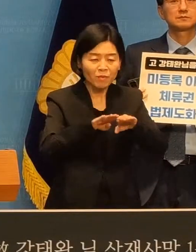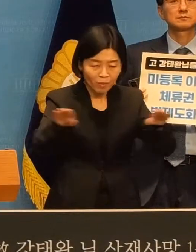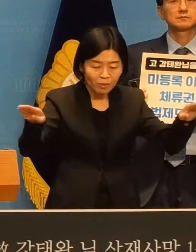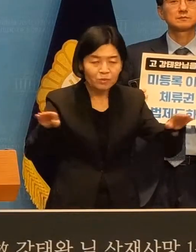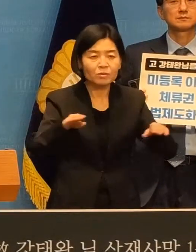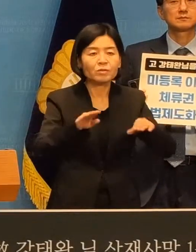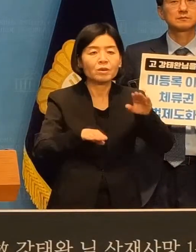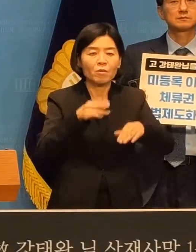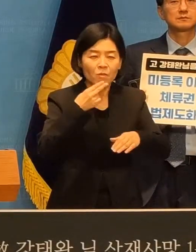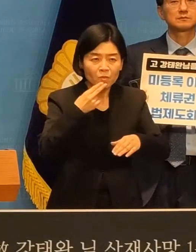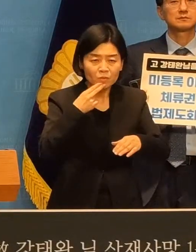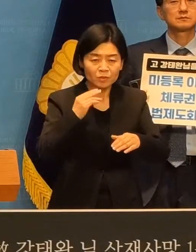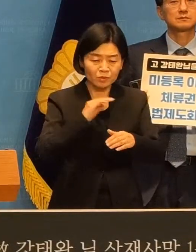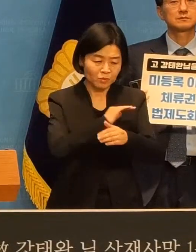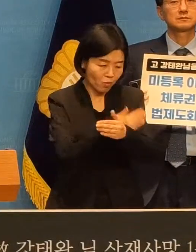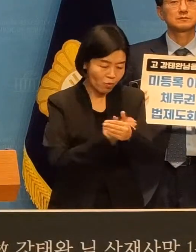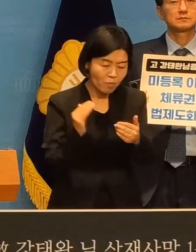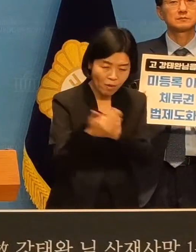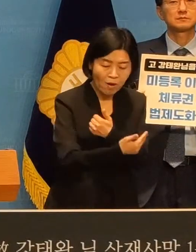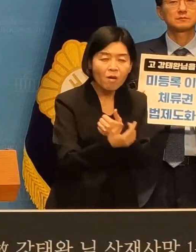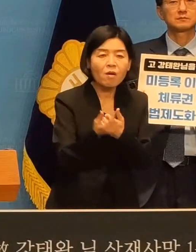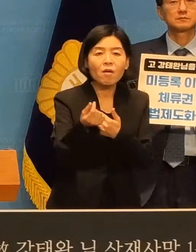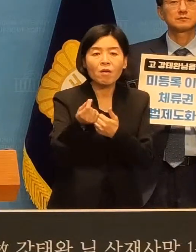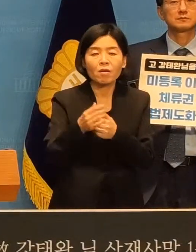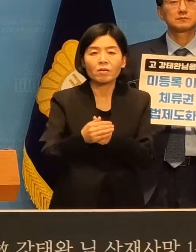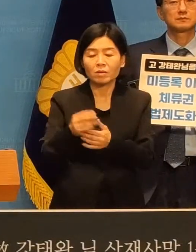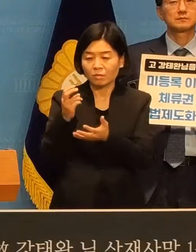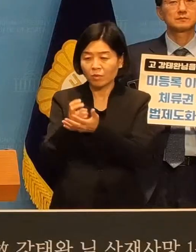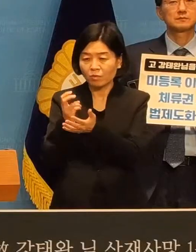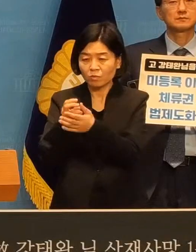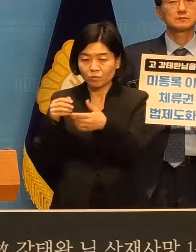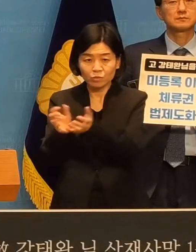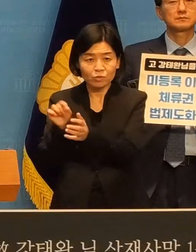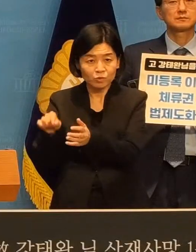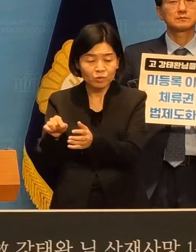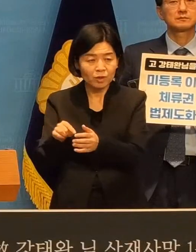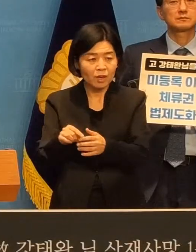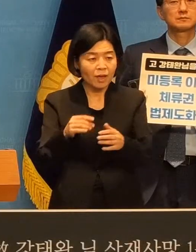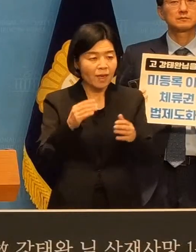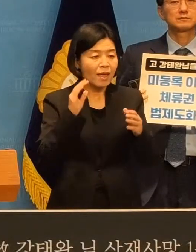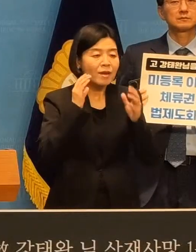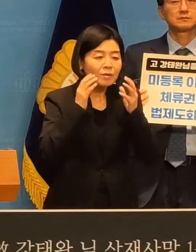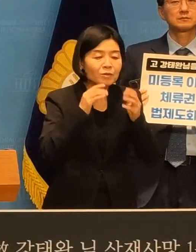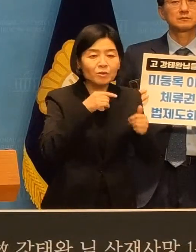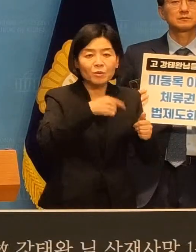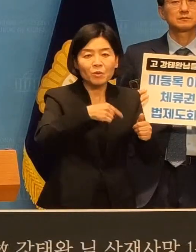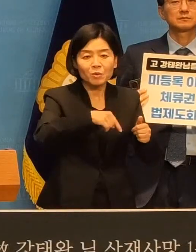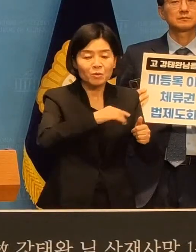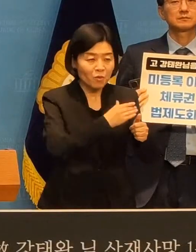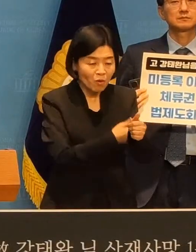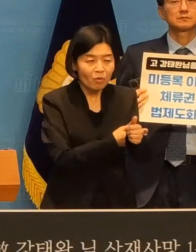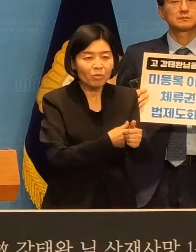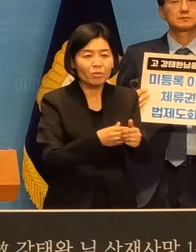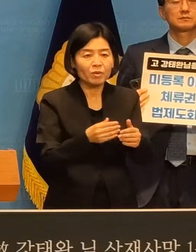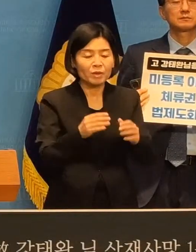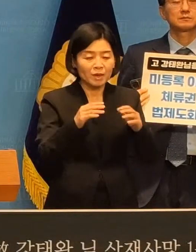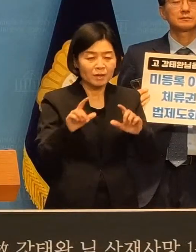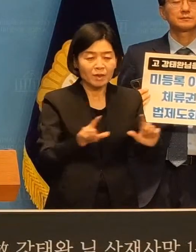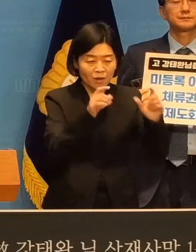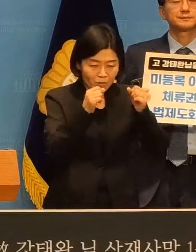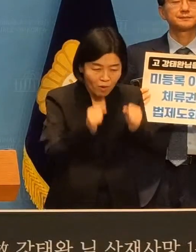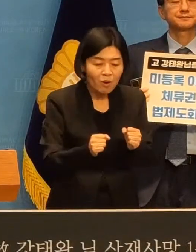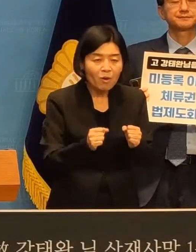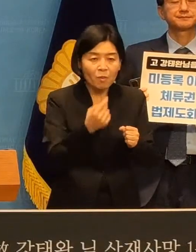그러나 법무부의 국내 장기 체류 아동 교육권 보장을 위한 체류 자격 부여 방안은 여전히 이주